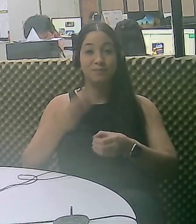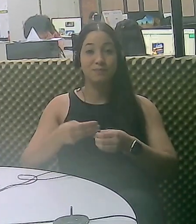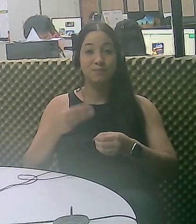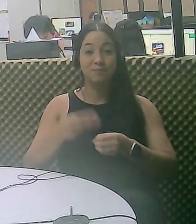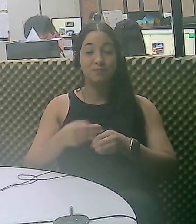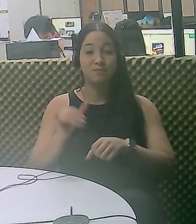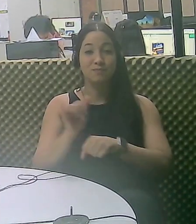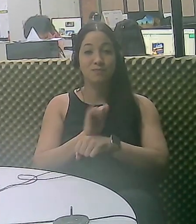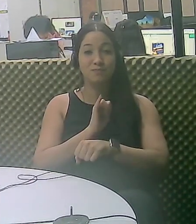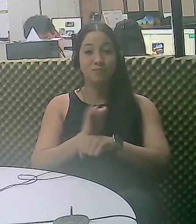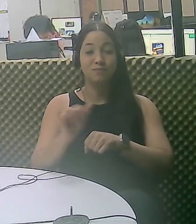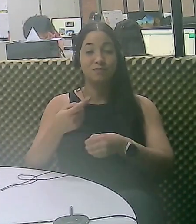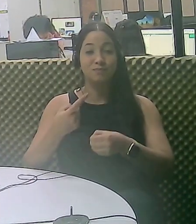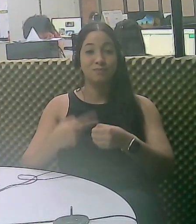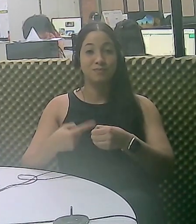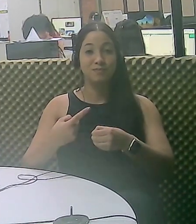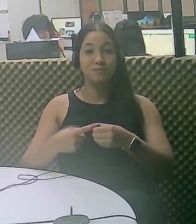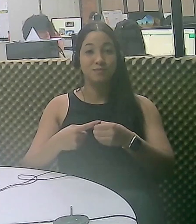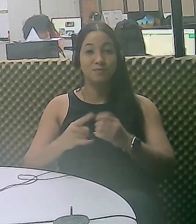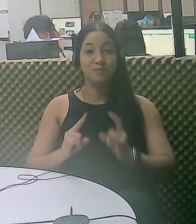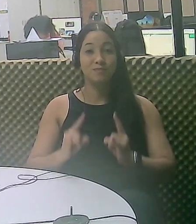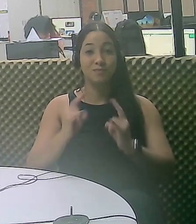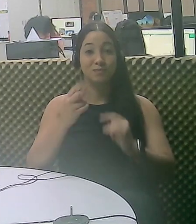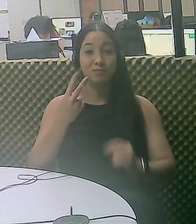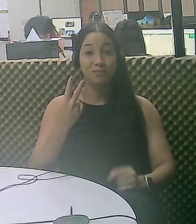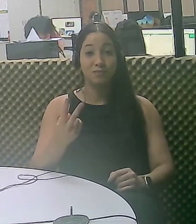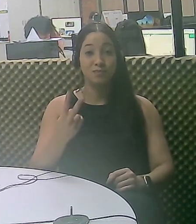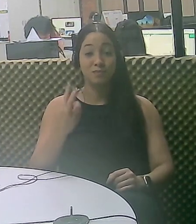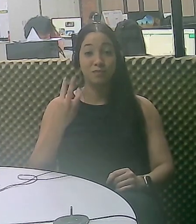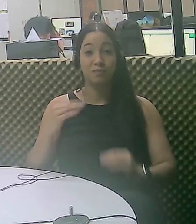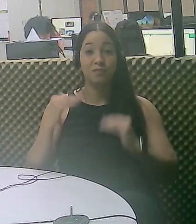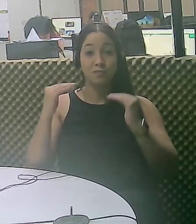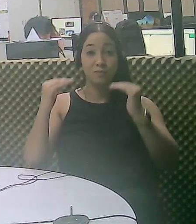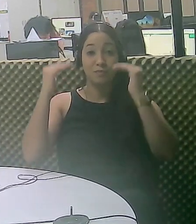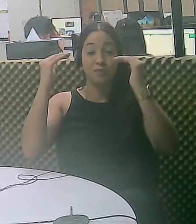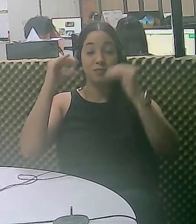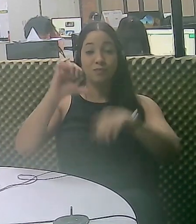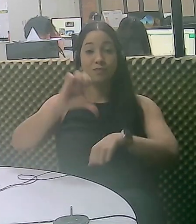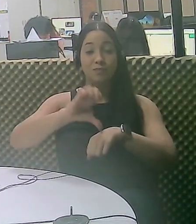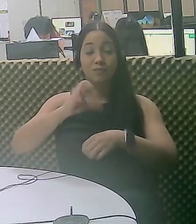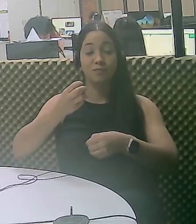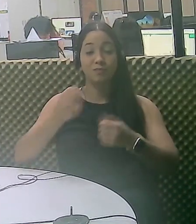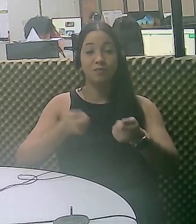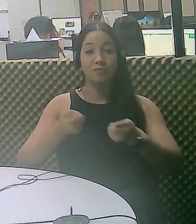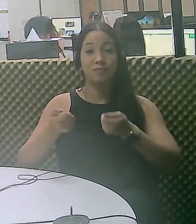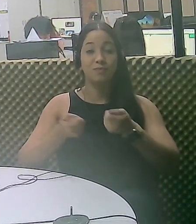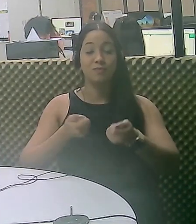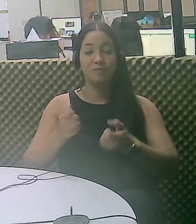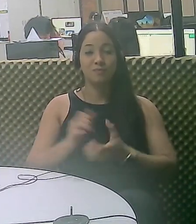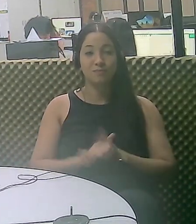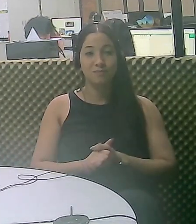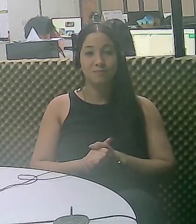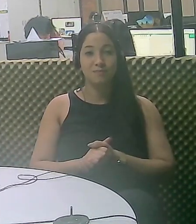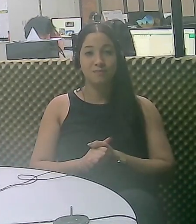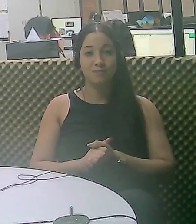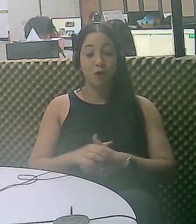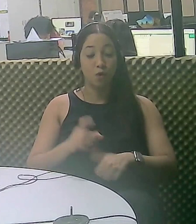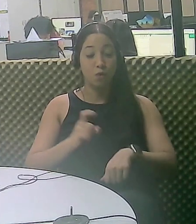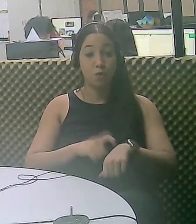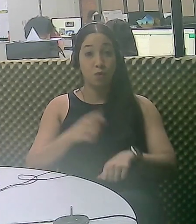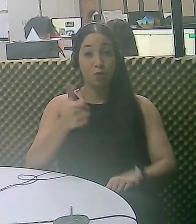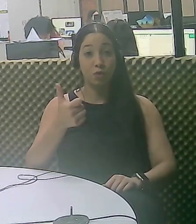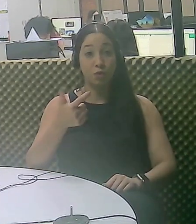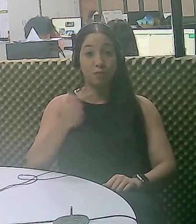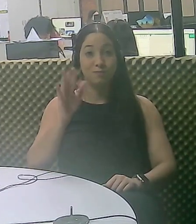de Planejamento Urbano, no Bloco 2, no terceiro andar do Centro Administrativo. Já às 17h,